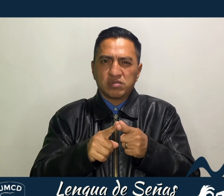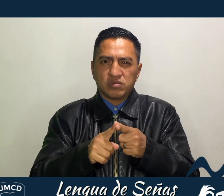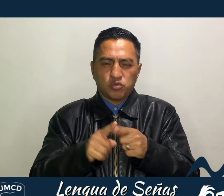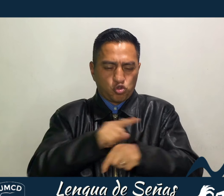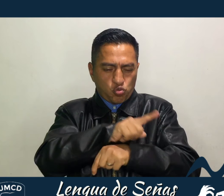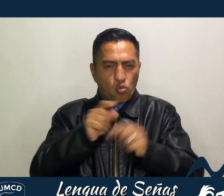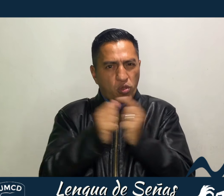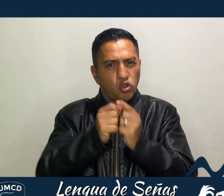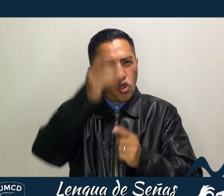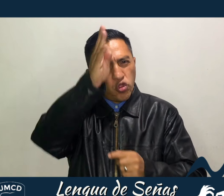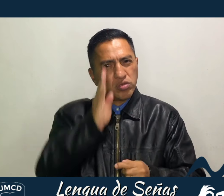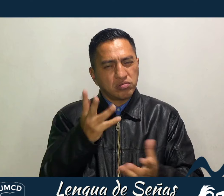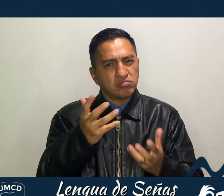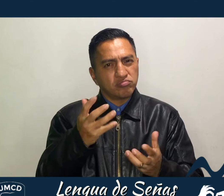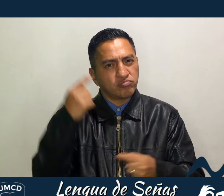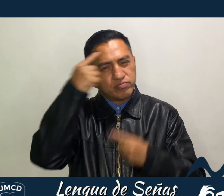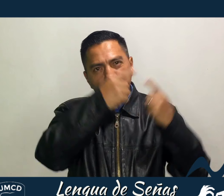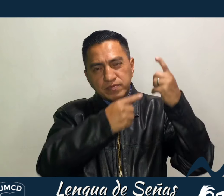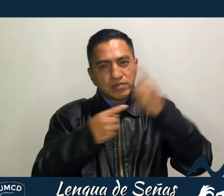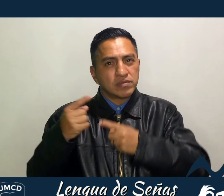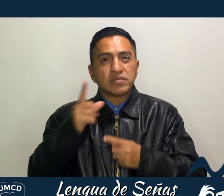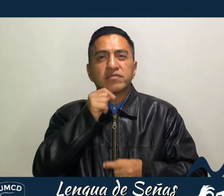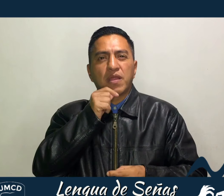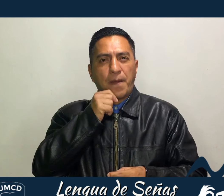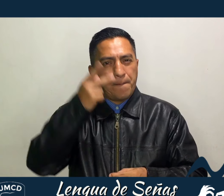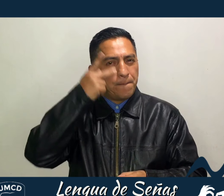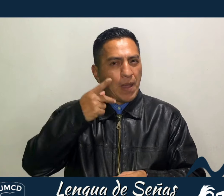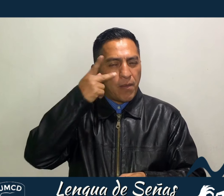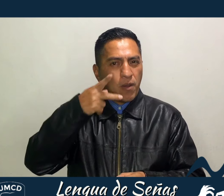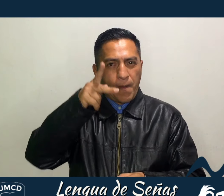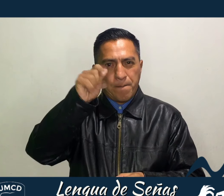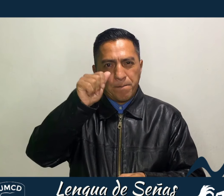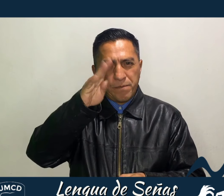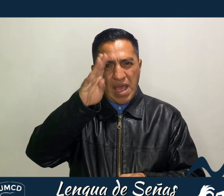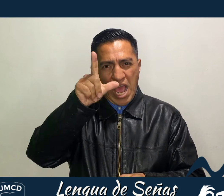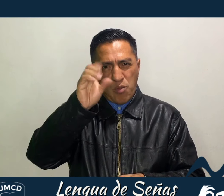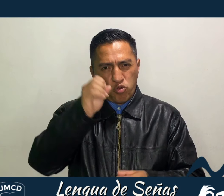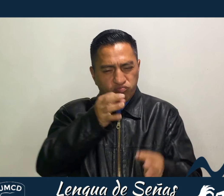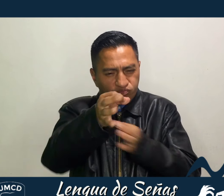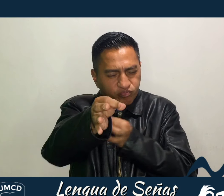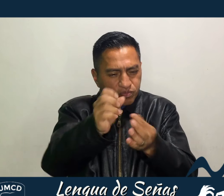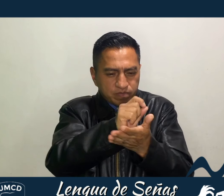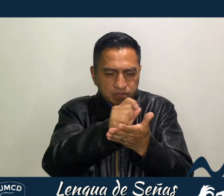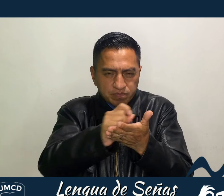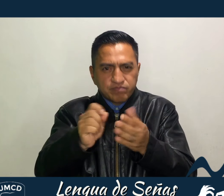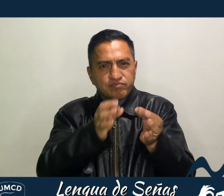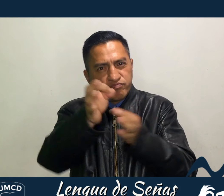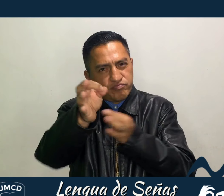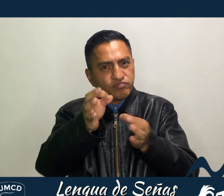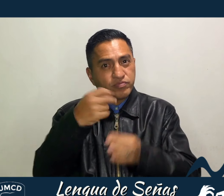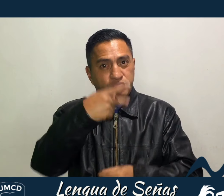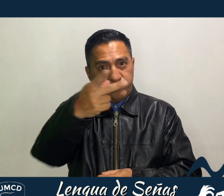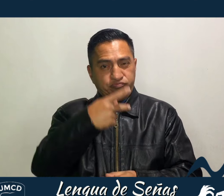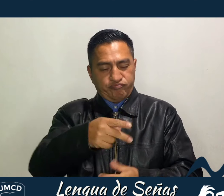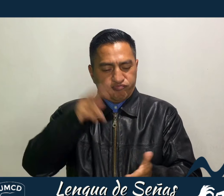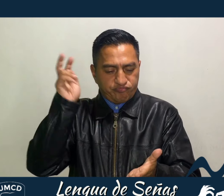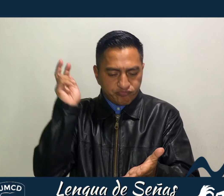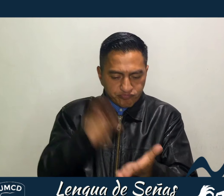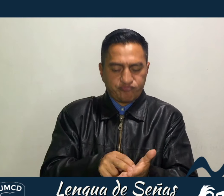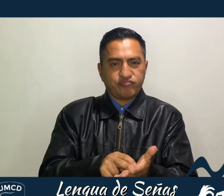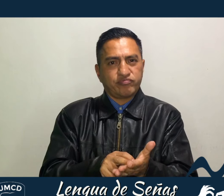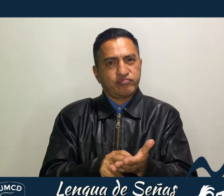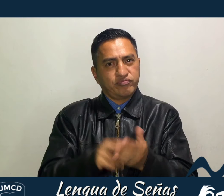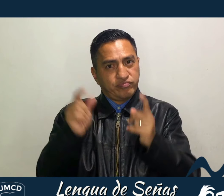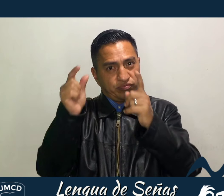en Un Momento con Dios queremos considerar lo que el apóstol Pablo nos dice con respecto a esto, para poder mantenernos